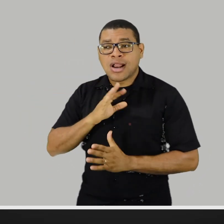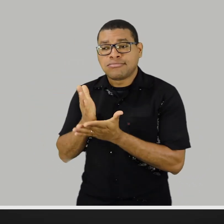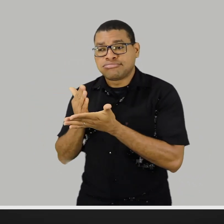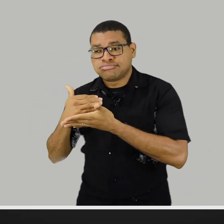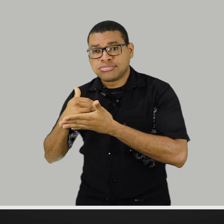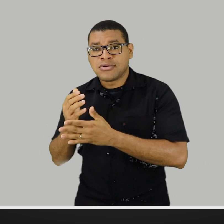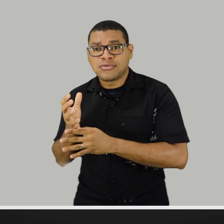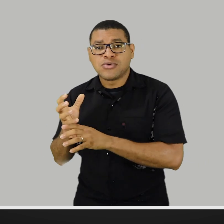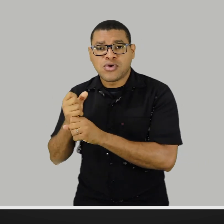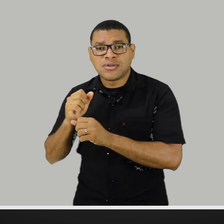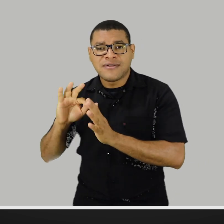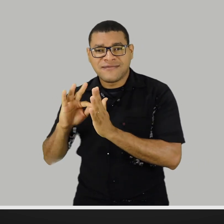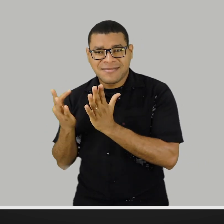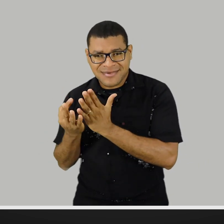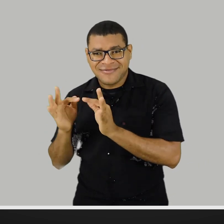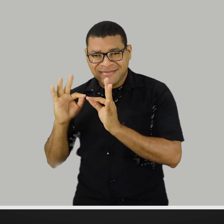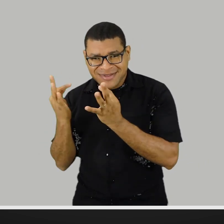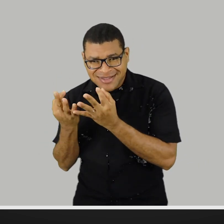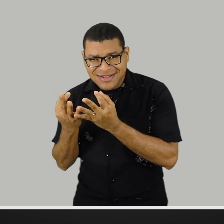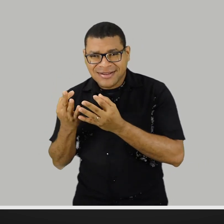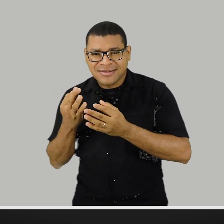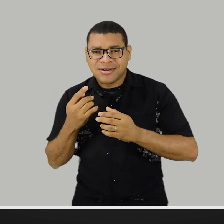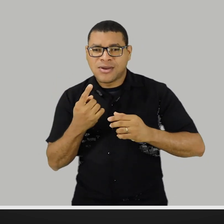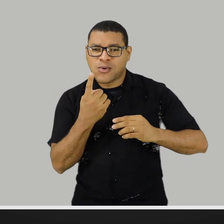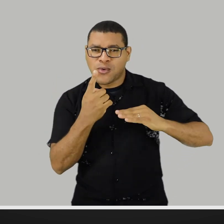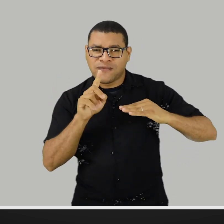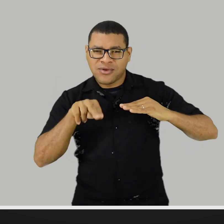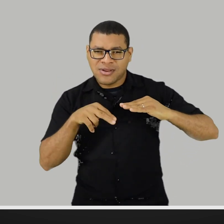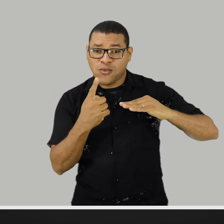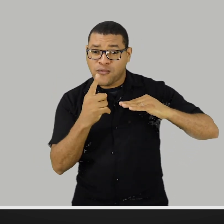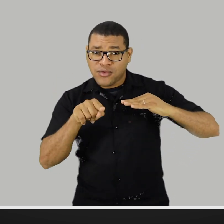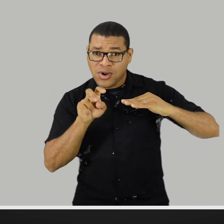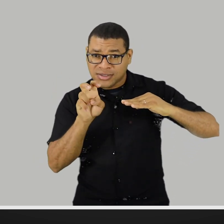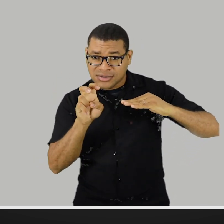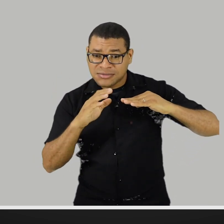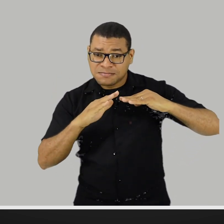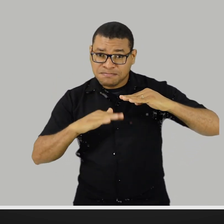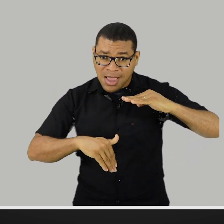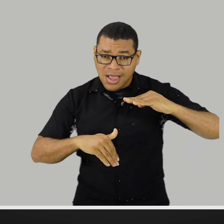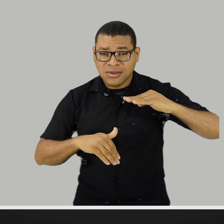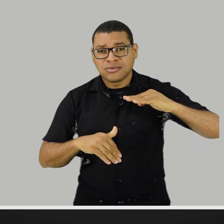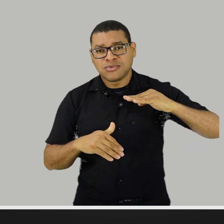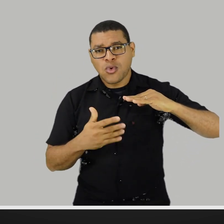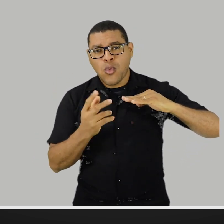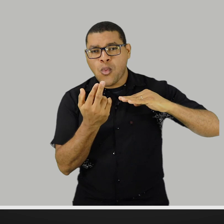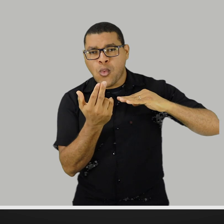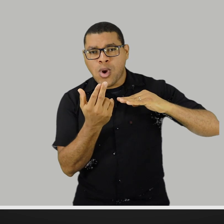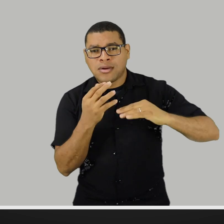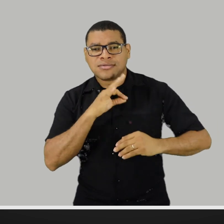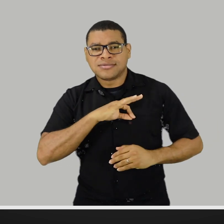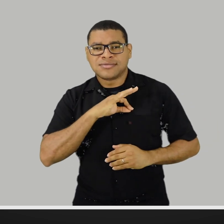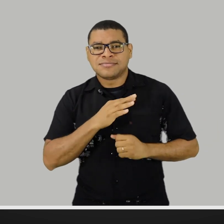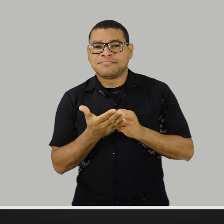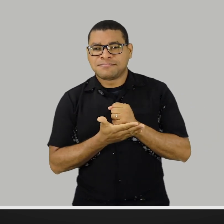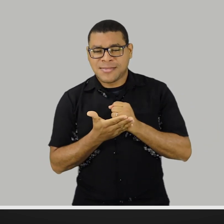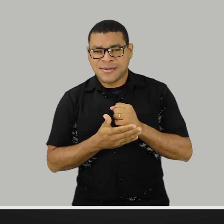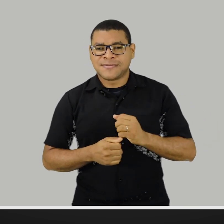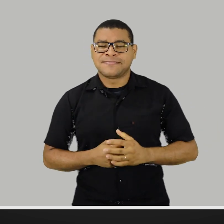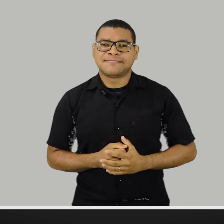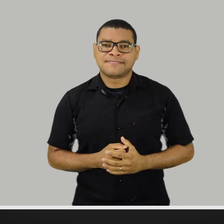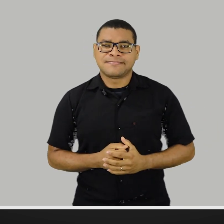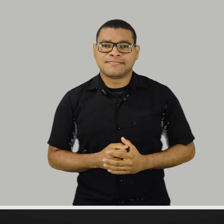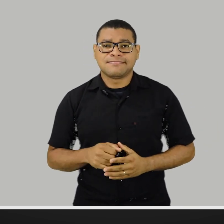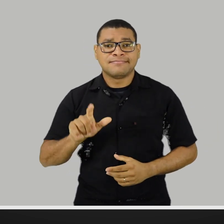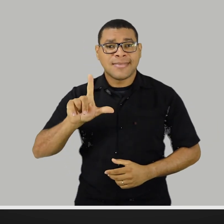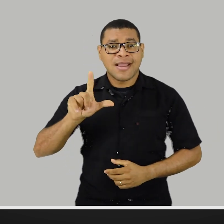igual ou inferior a 1,5 salário mínimo per capta 12.7